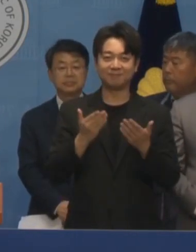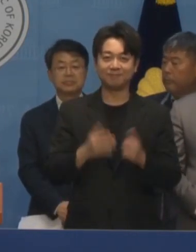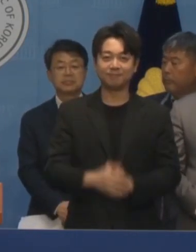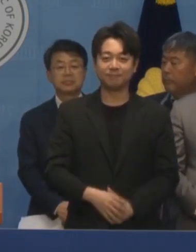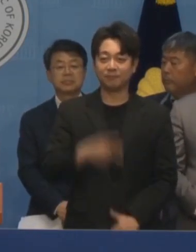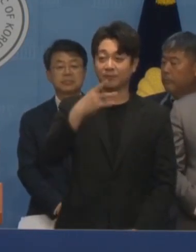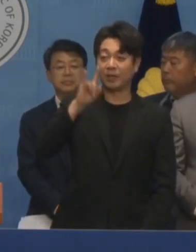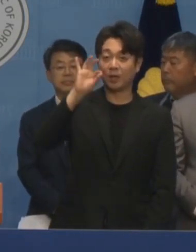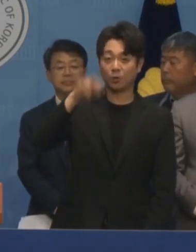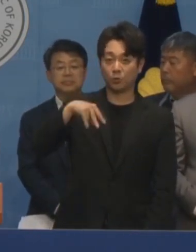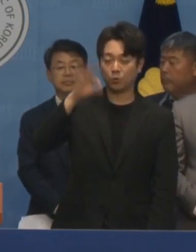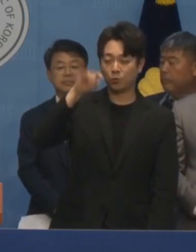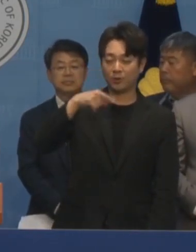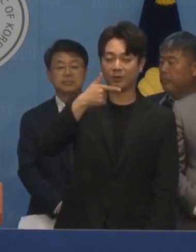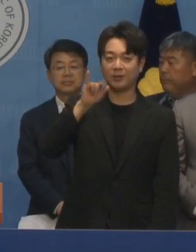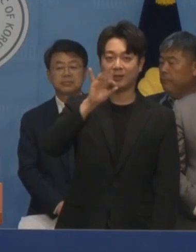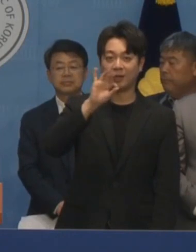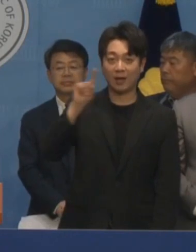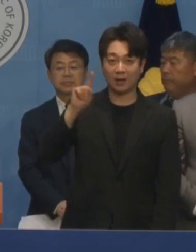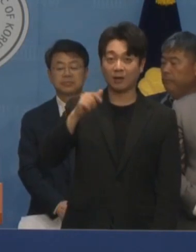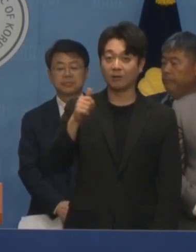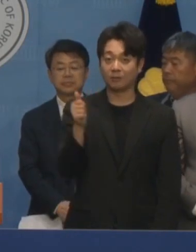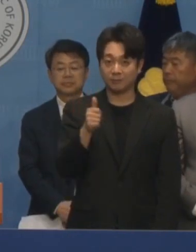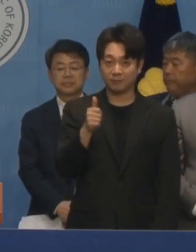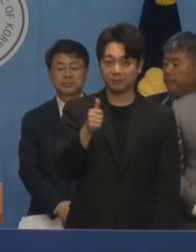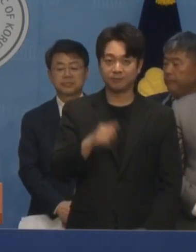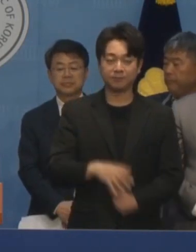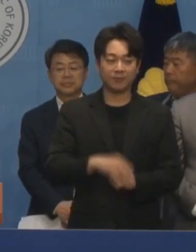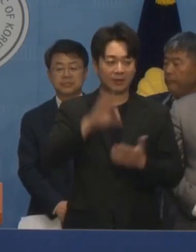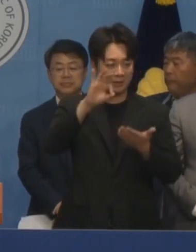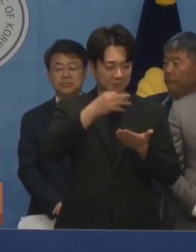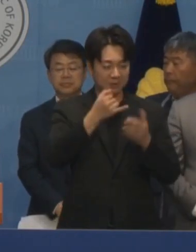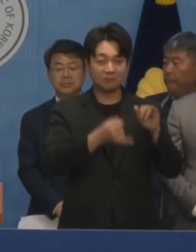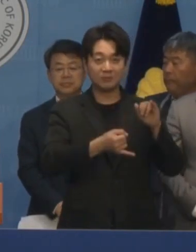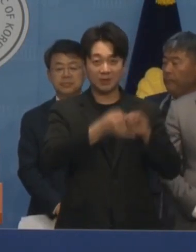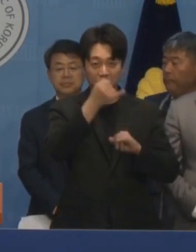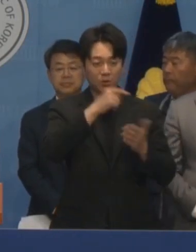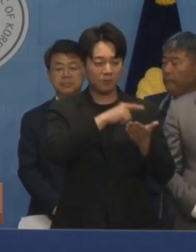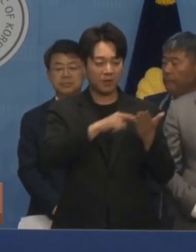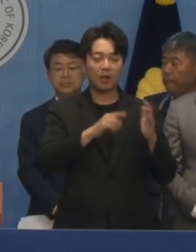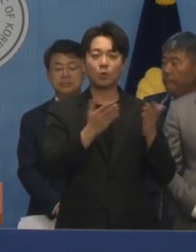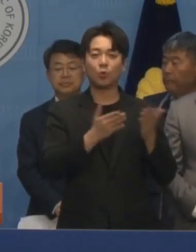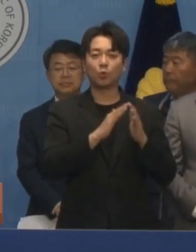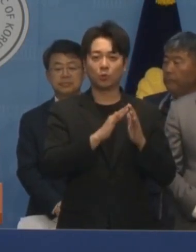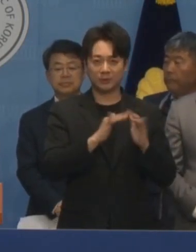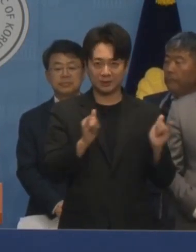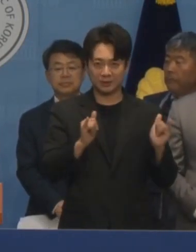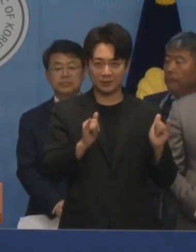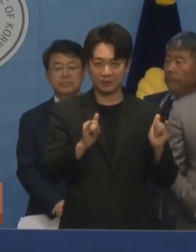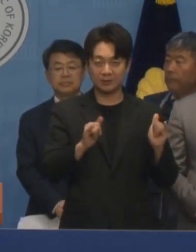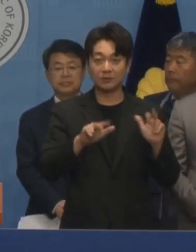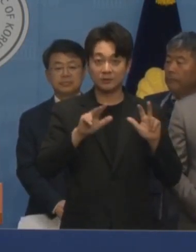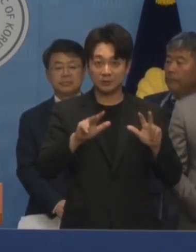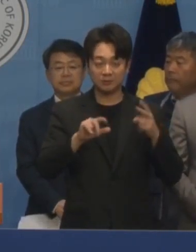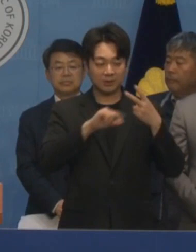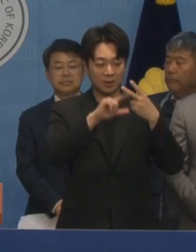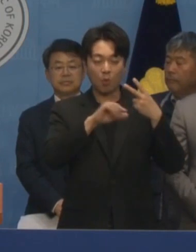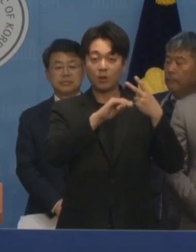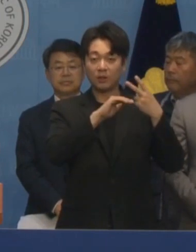대유위니아그룹 가전 3사 임금체불 피해 노동자는 공식적으로 2024년 2월 기준